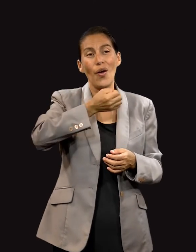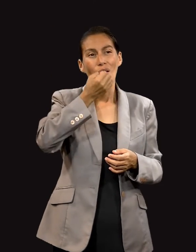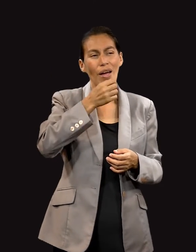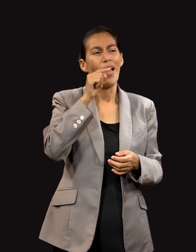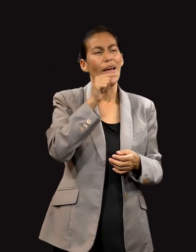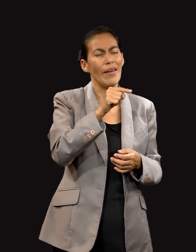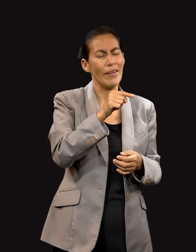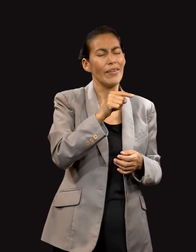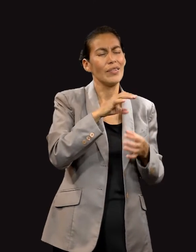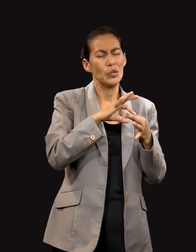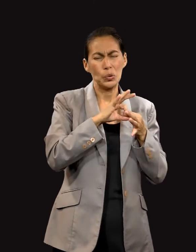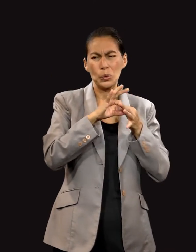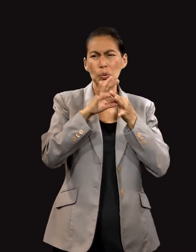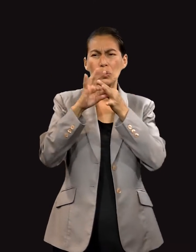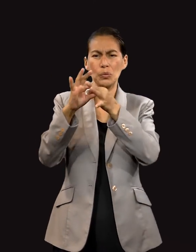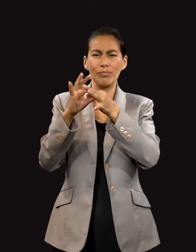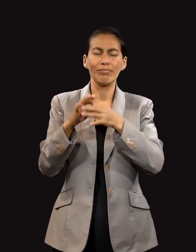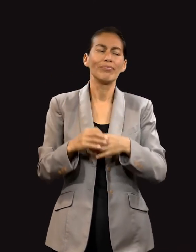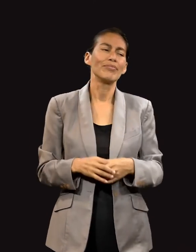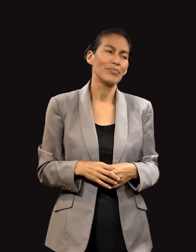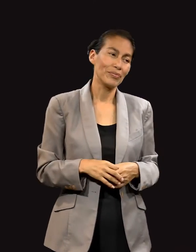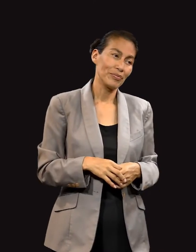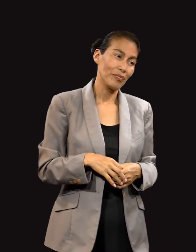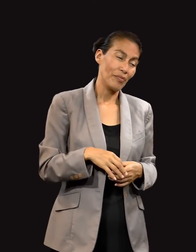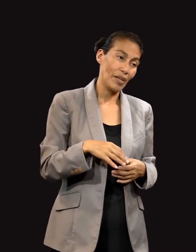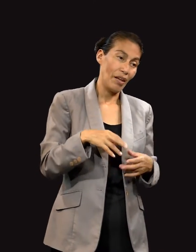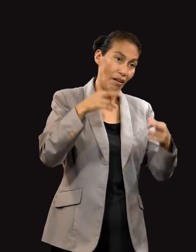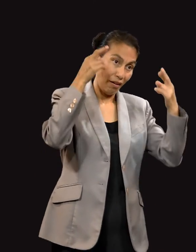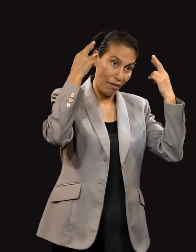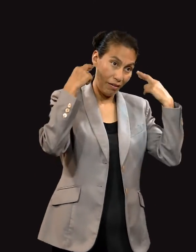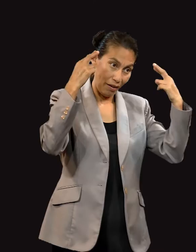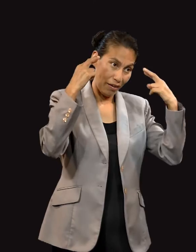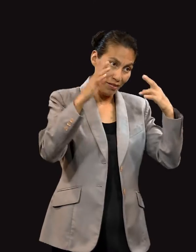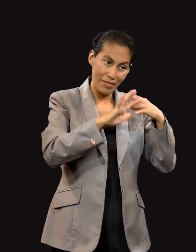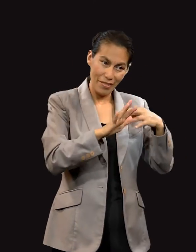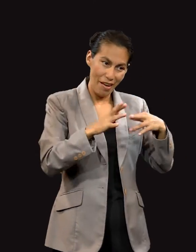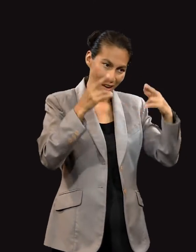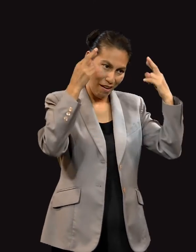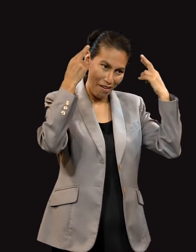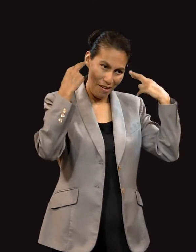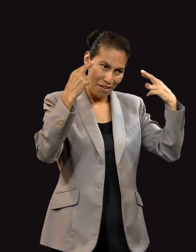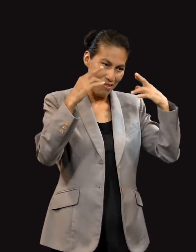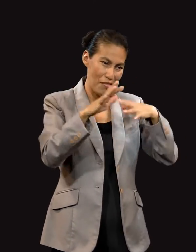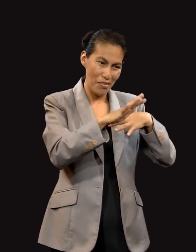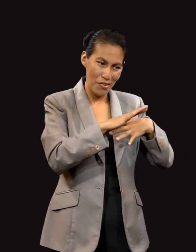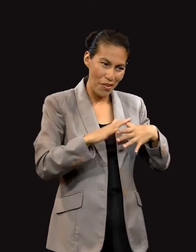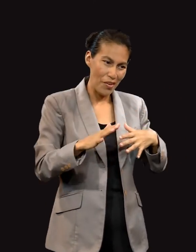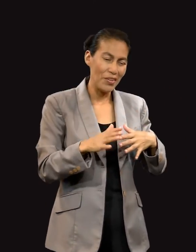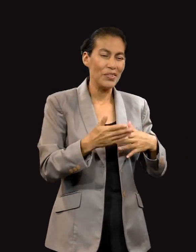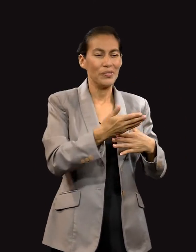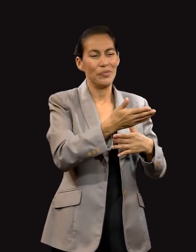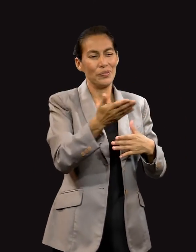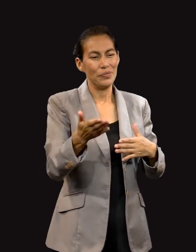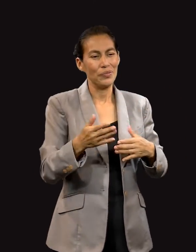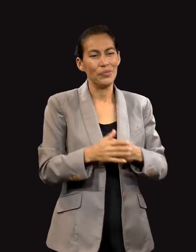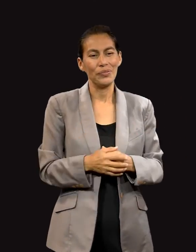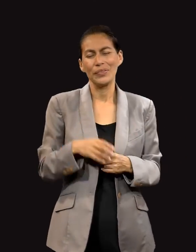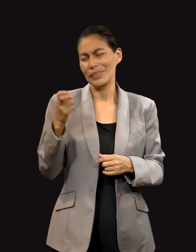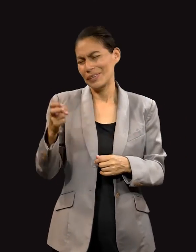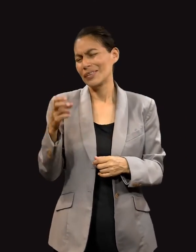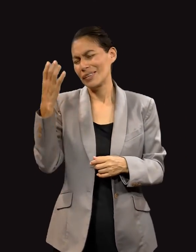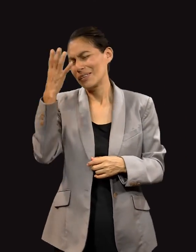Ahí está el nombre de Jesús, ya está allí él en medio. Y estando el rey, ya está el reino, ¿verdad? Y ya están los